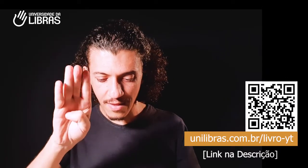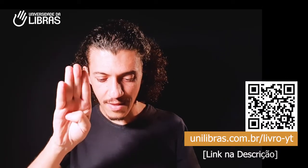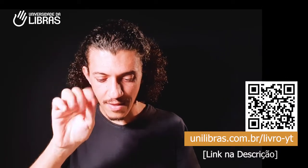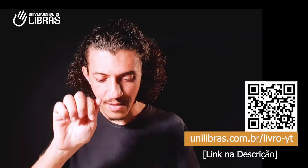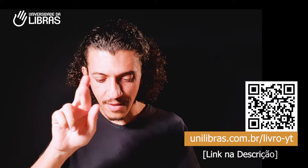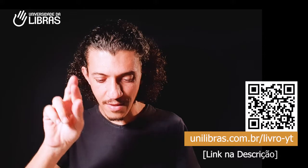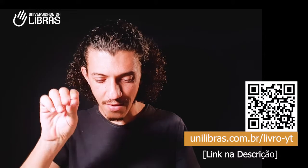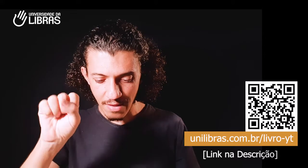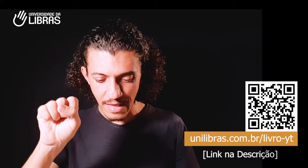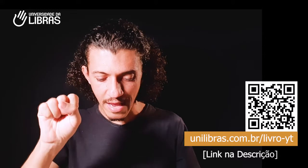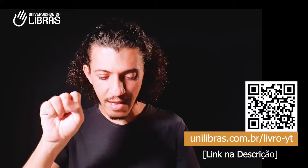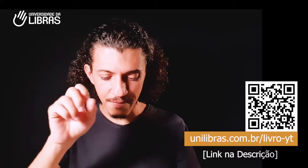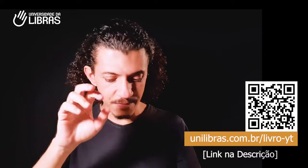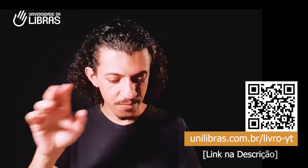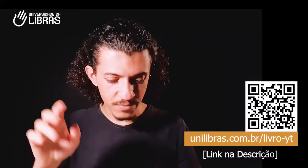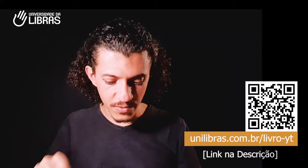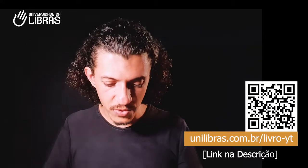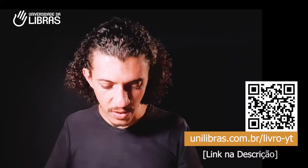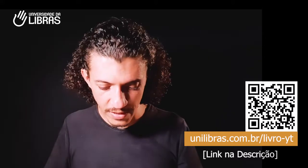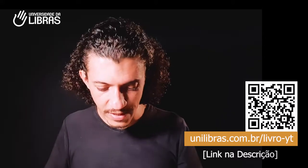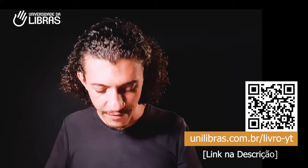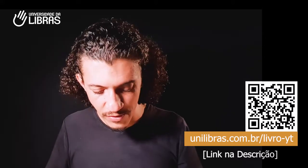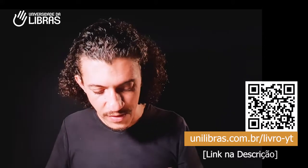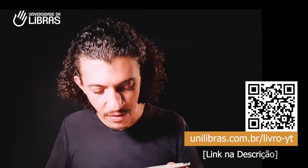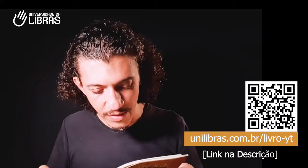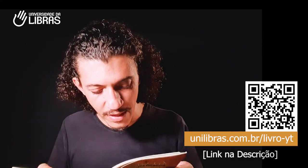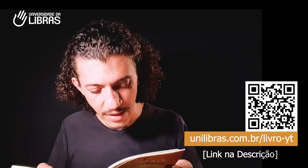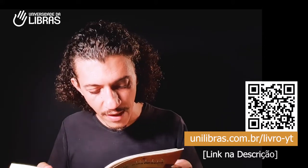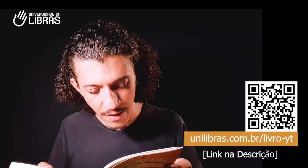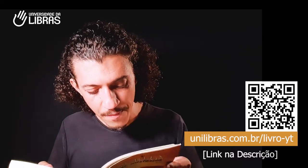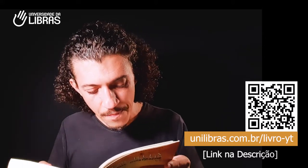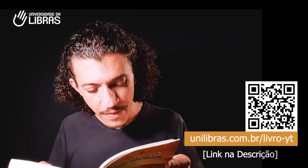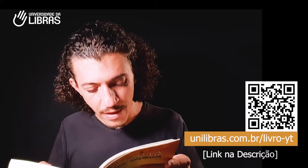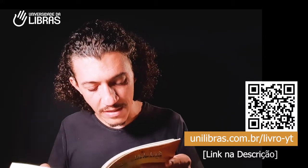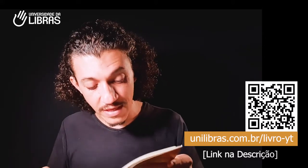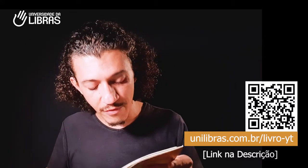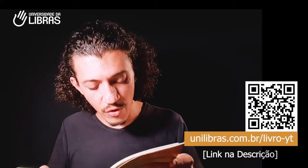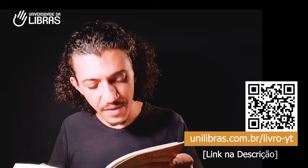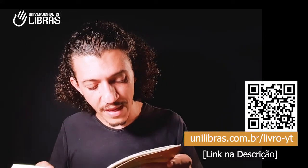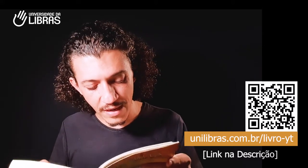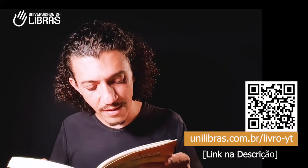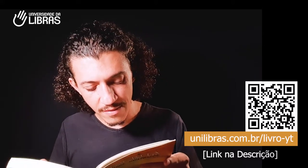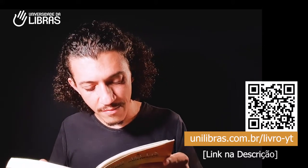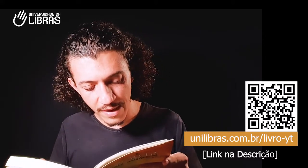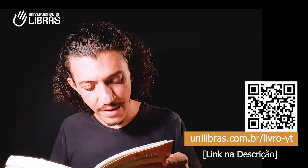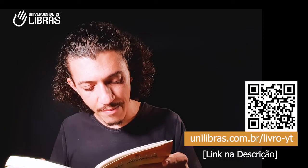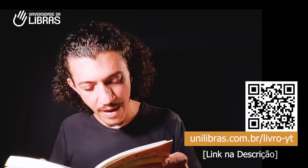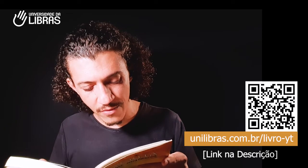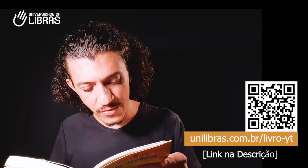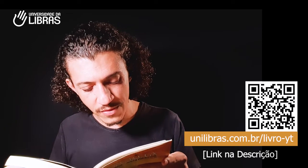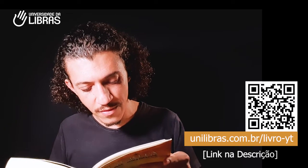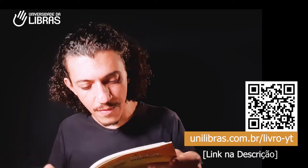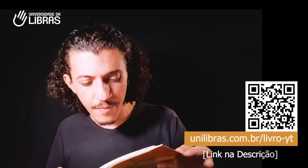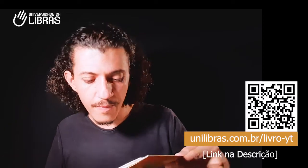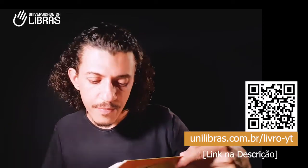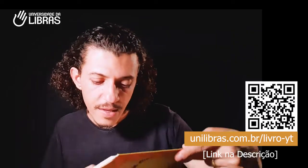o lado só escreveu o sinal dela aqui eu escrevi o nome dela Maria Barros